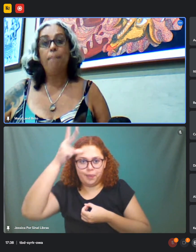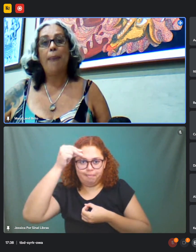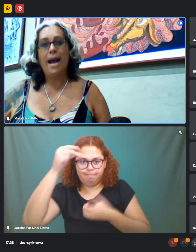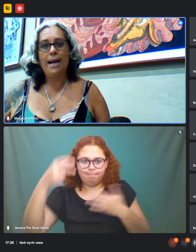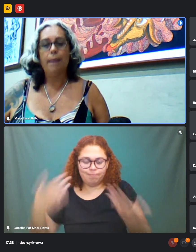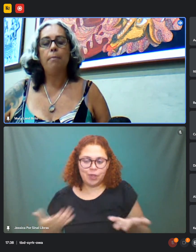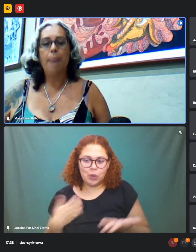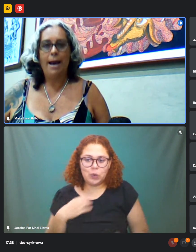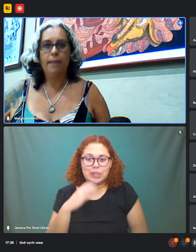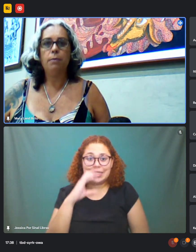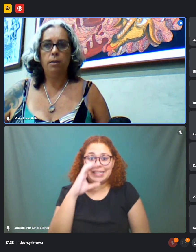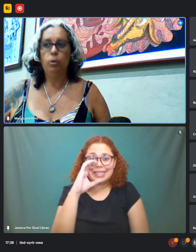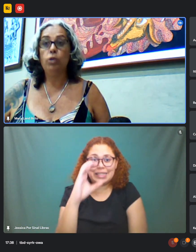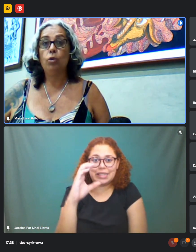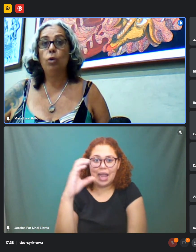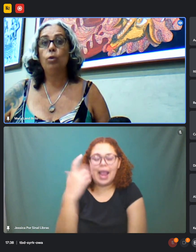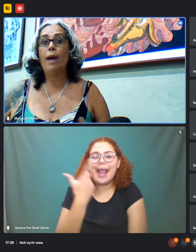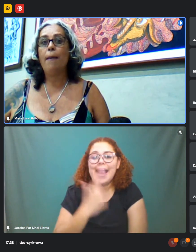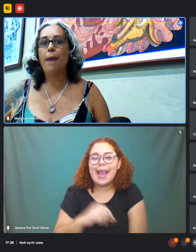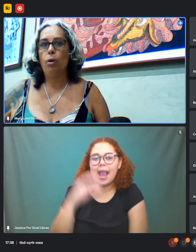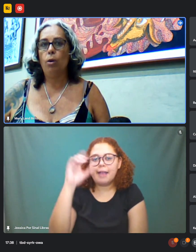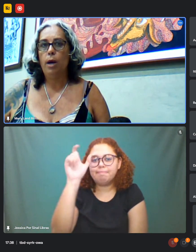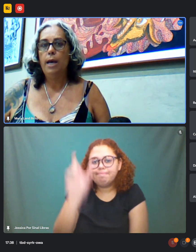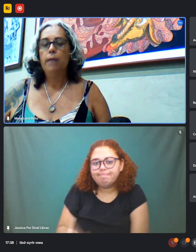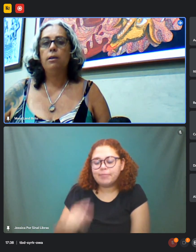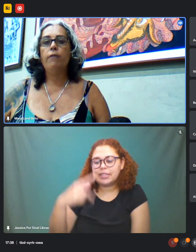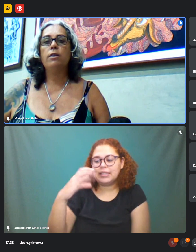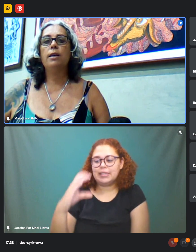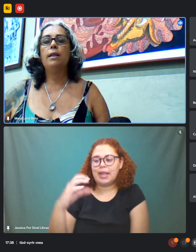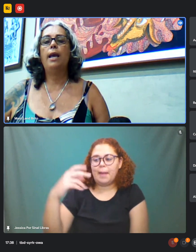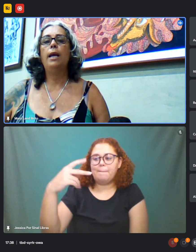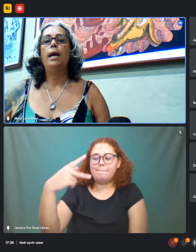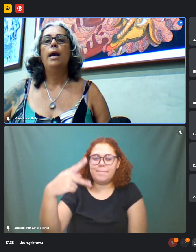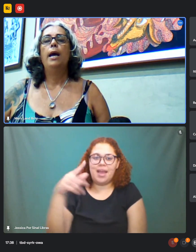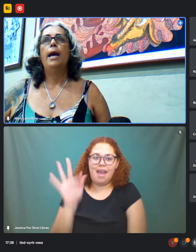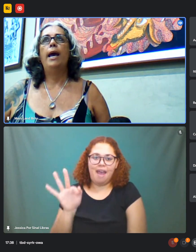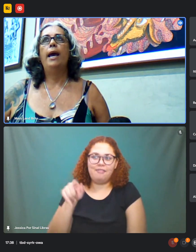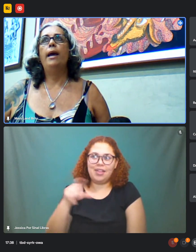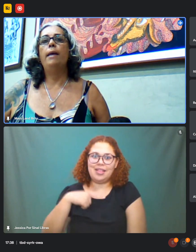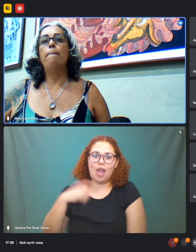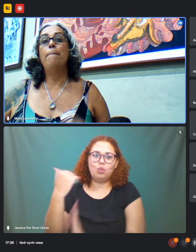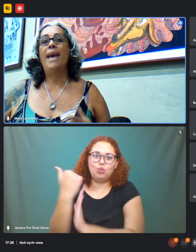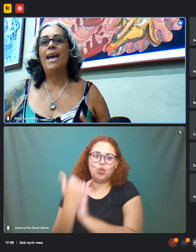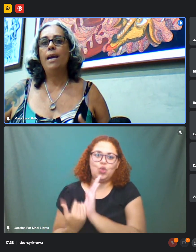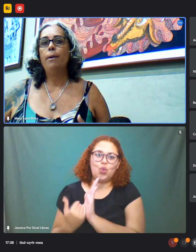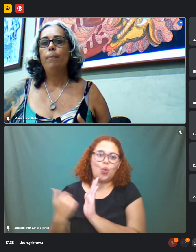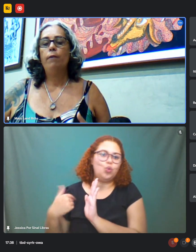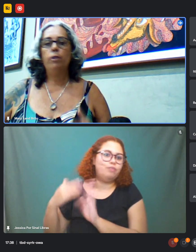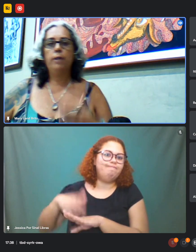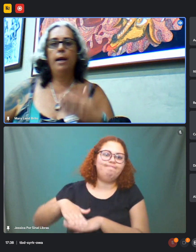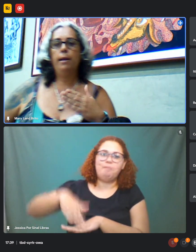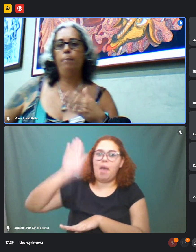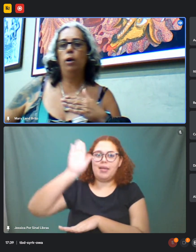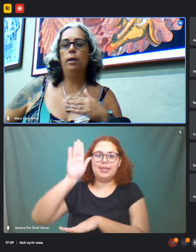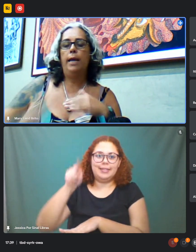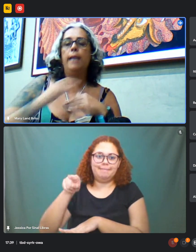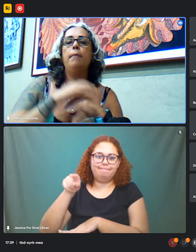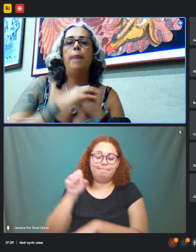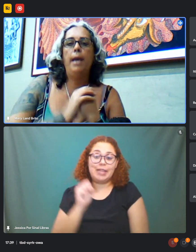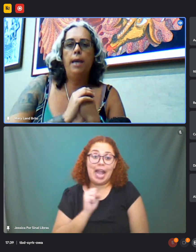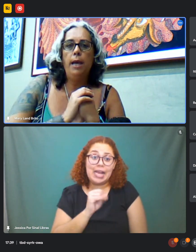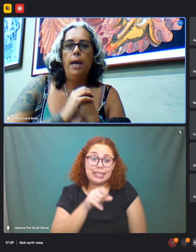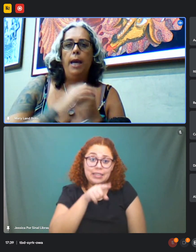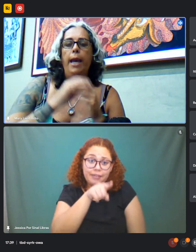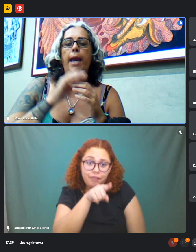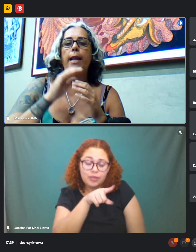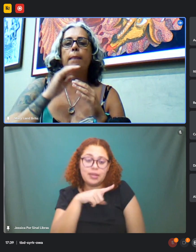CPF paga mais mesmo, o desconto é maior. Se você tem MEI, quem tem